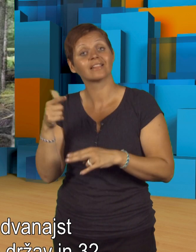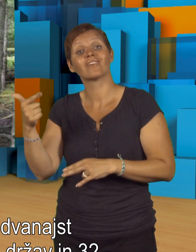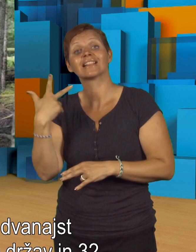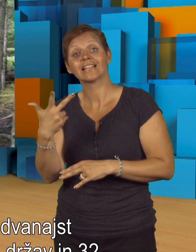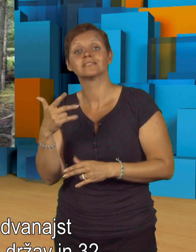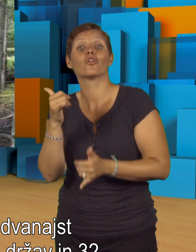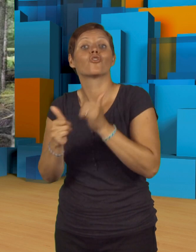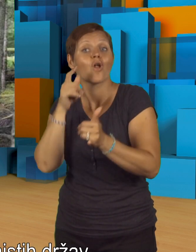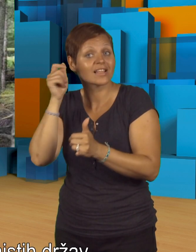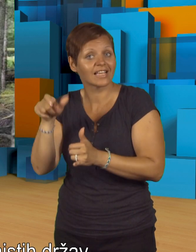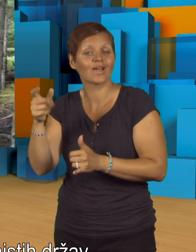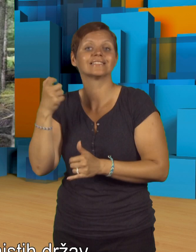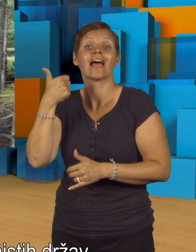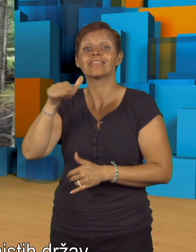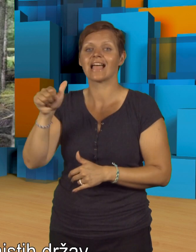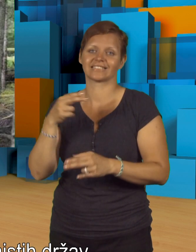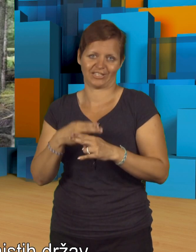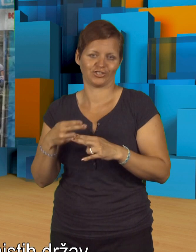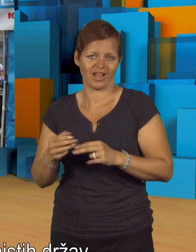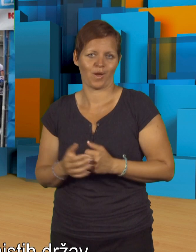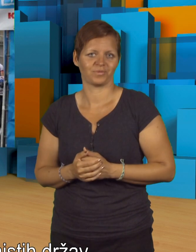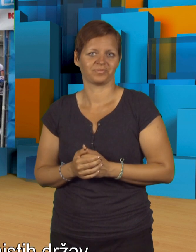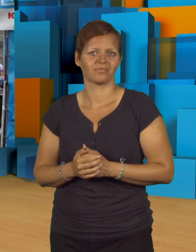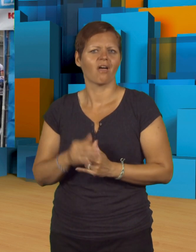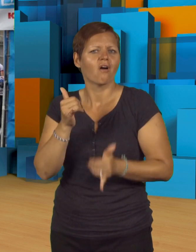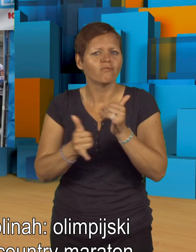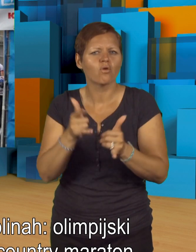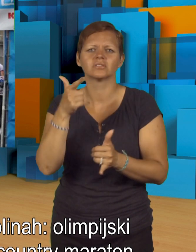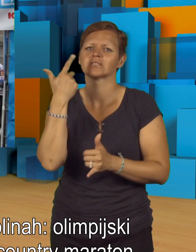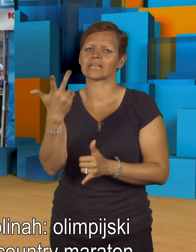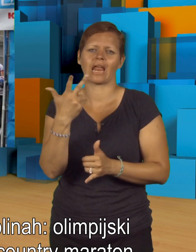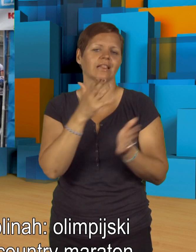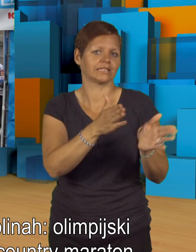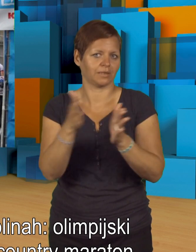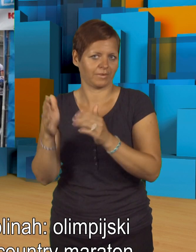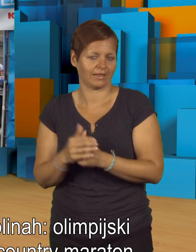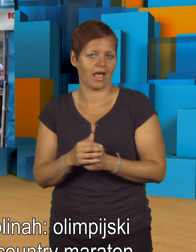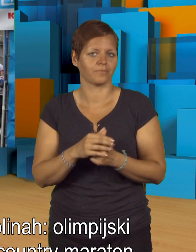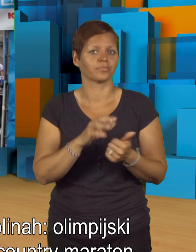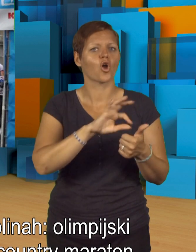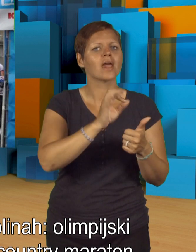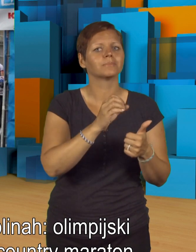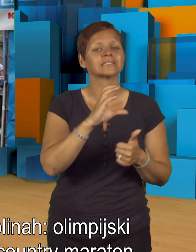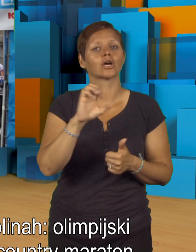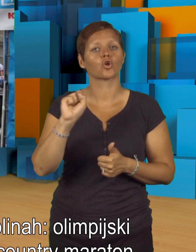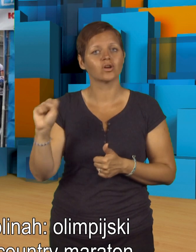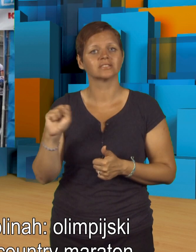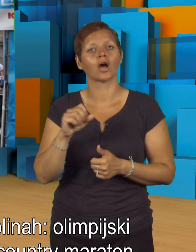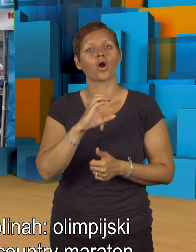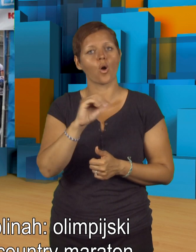iz 11 držav. Vozili so v 3 disciplinah: olimpijski cross-country maraton